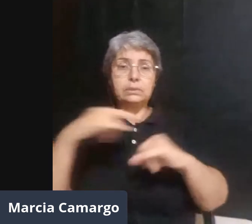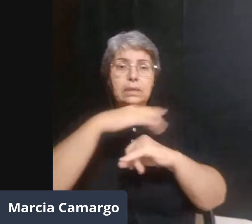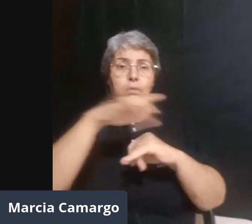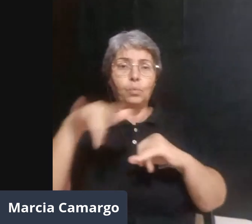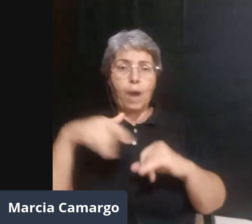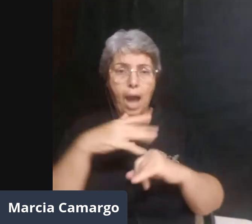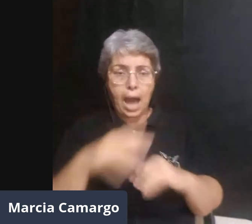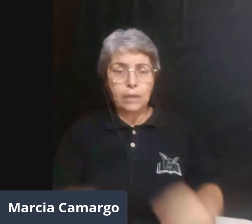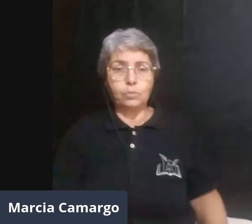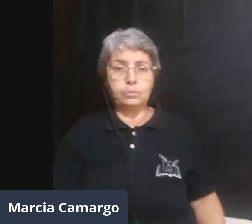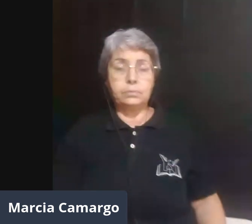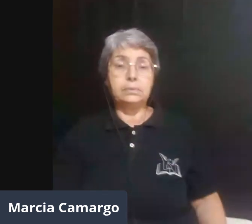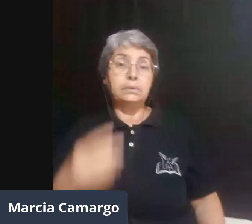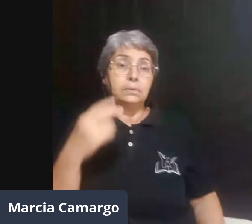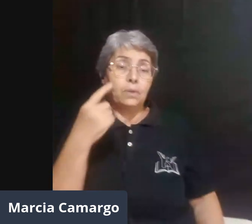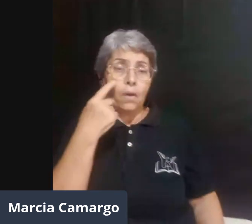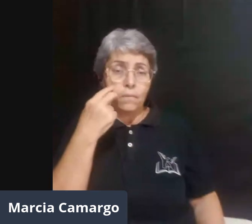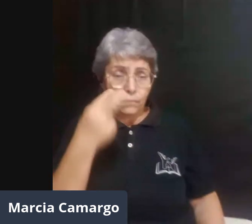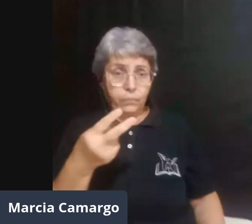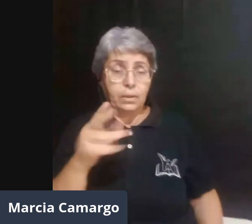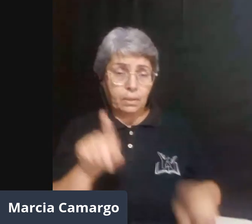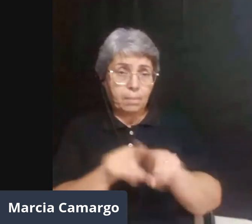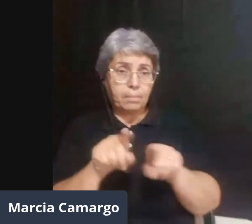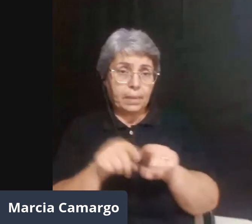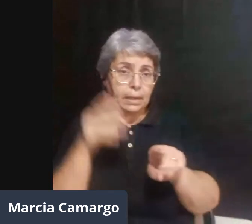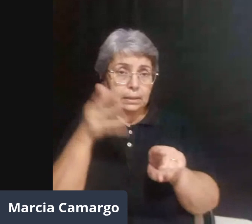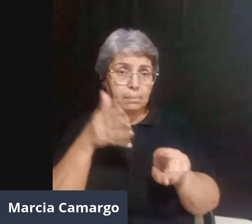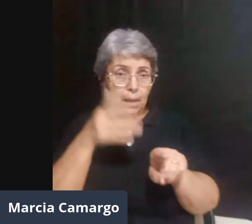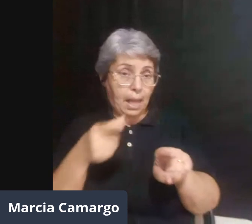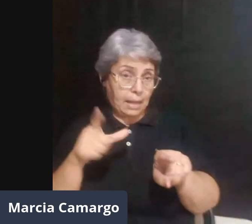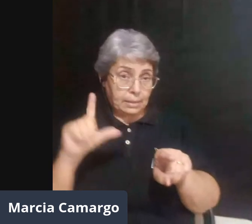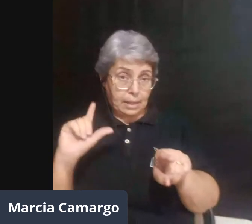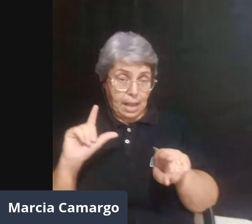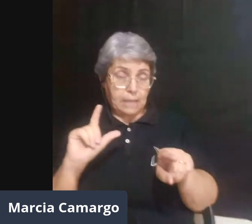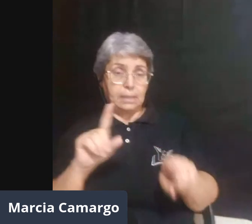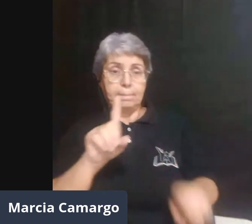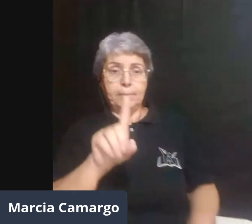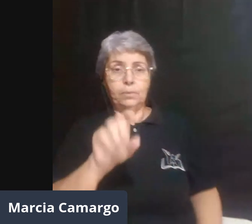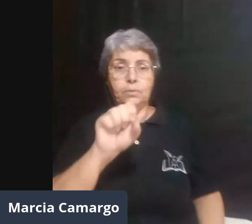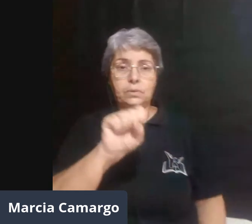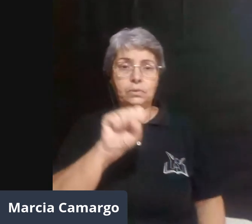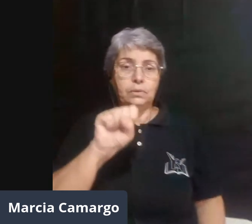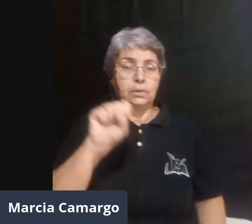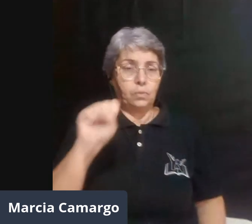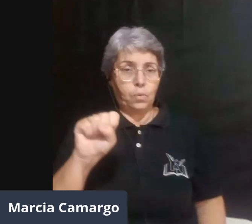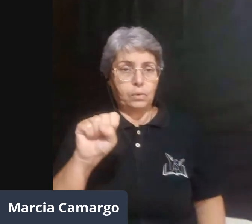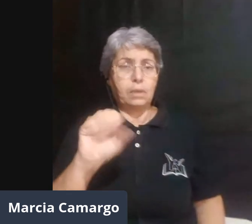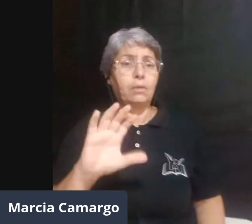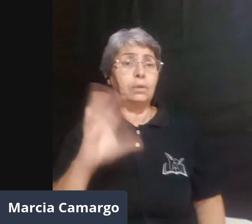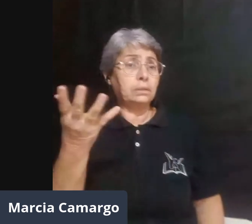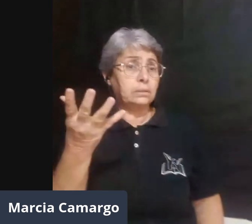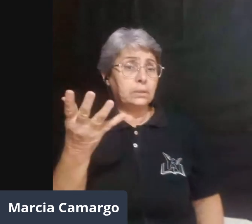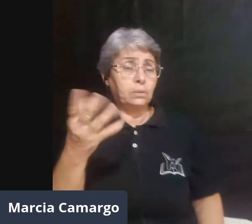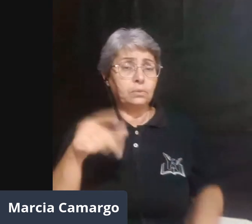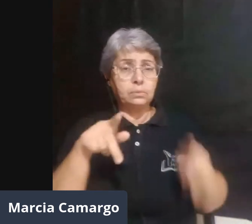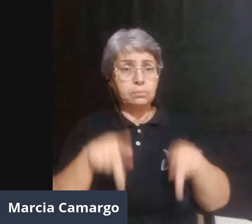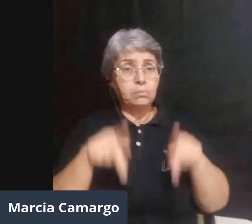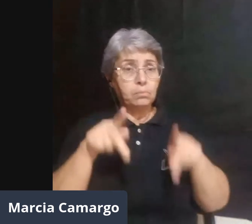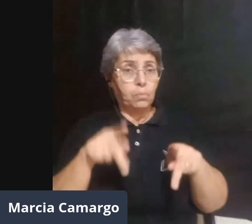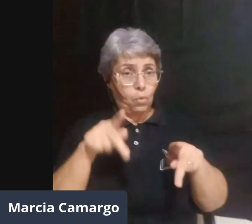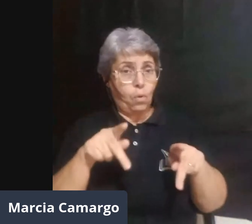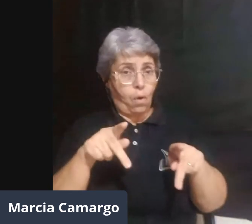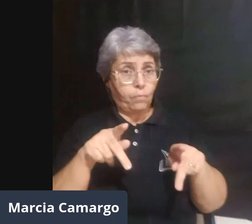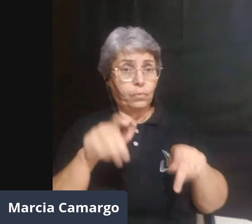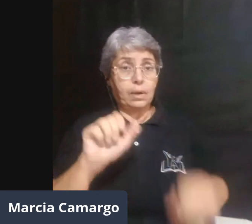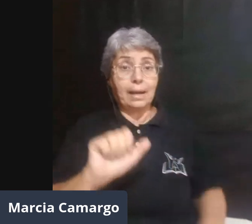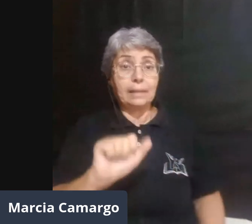que em 1888 aconteceu na história do povo adventista alguma coisa que